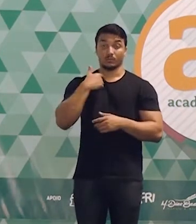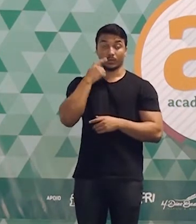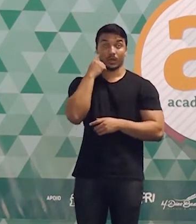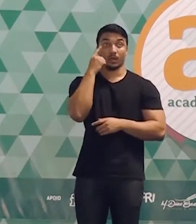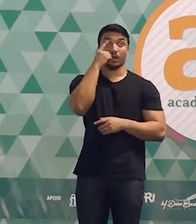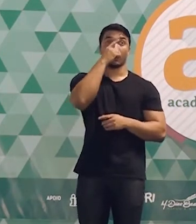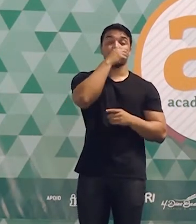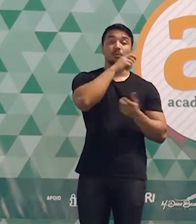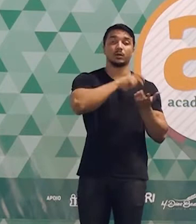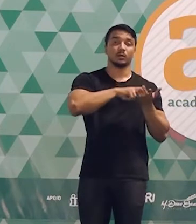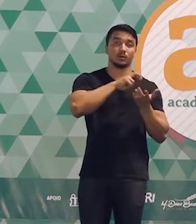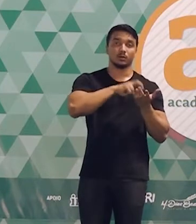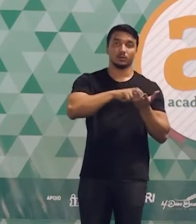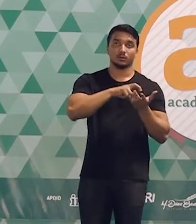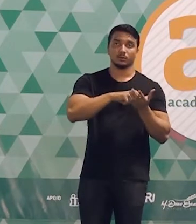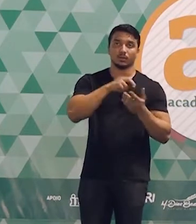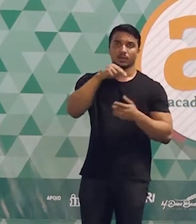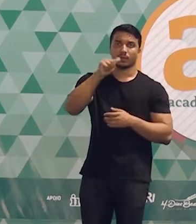naquela manhã,